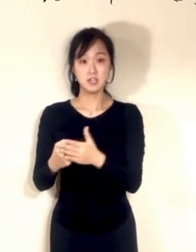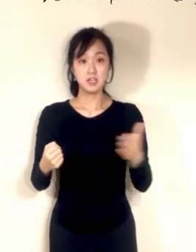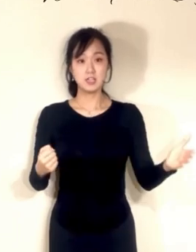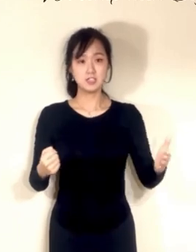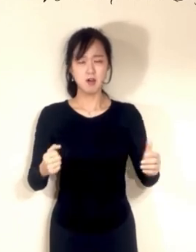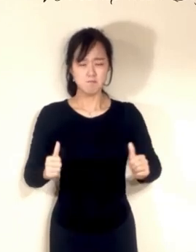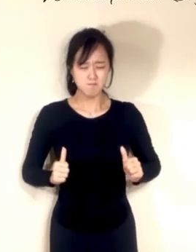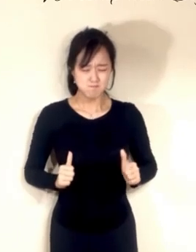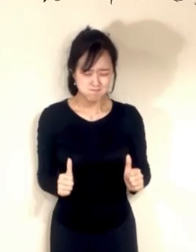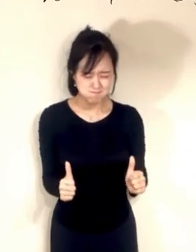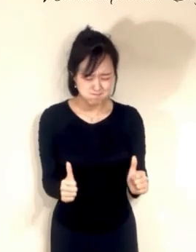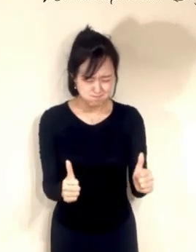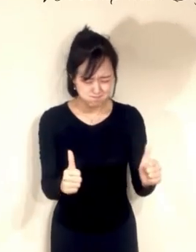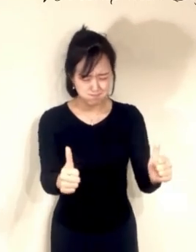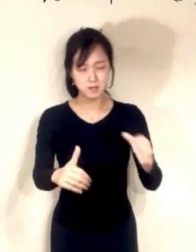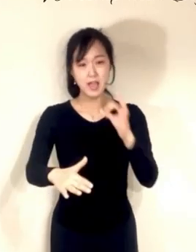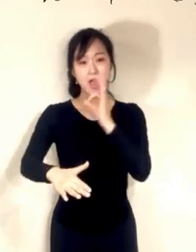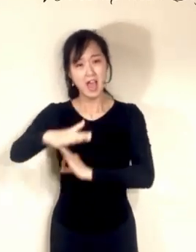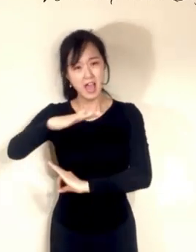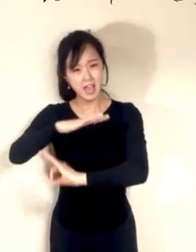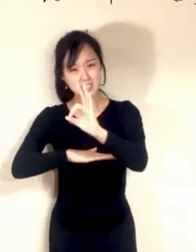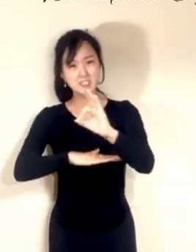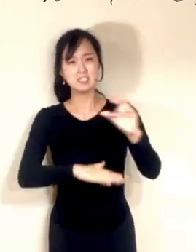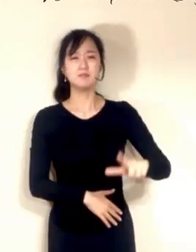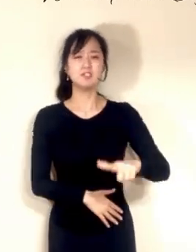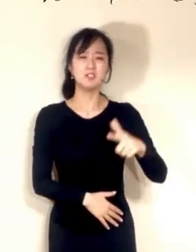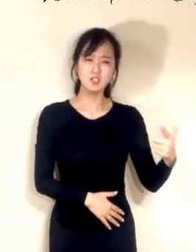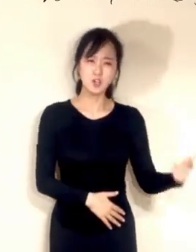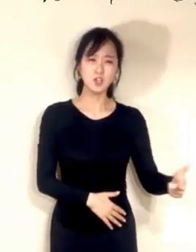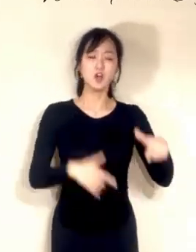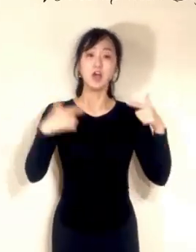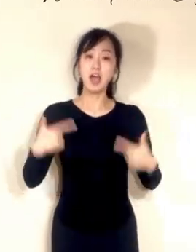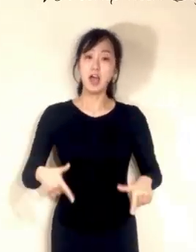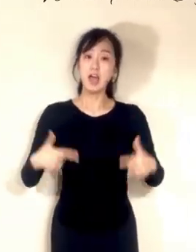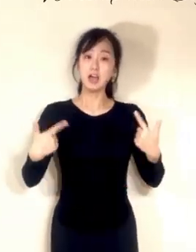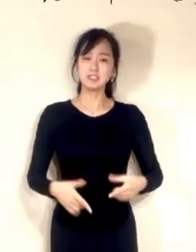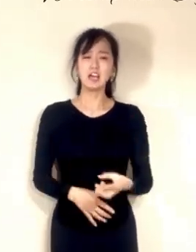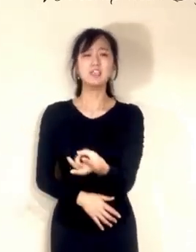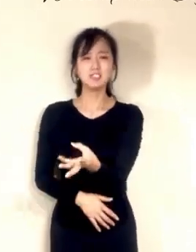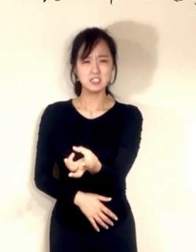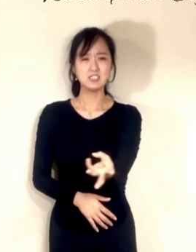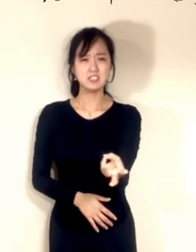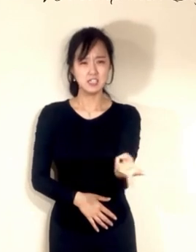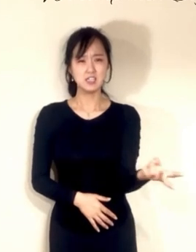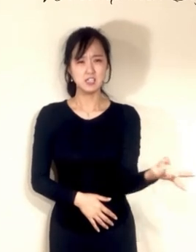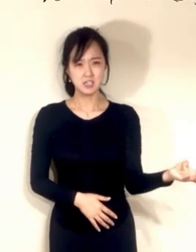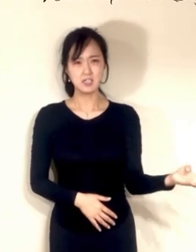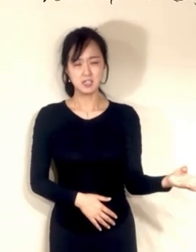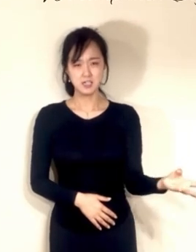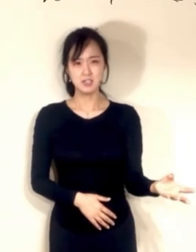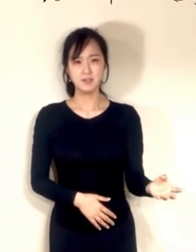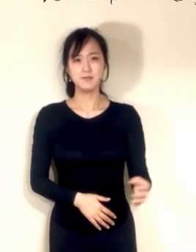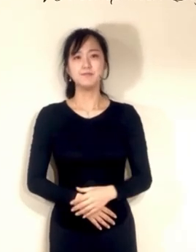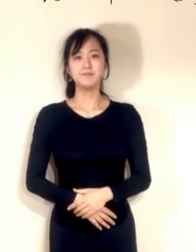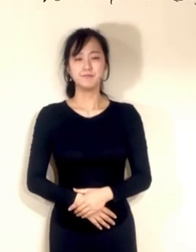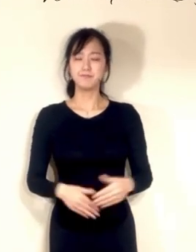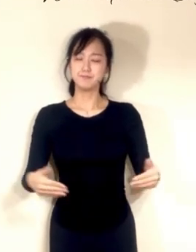다하여 아침에도 씨를 뿌리고 저녁에도 씨를 뿌리며 살아갈 수밖에 없는 것입니다.